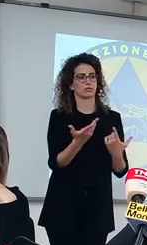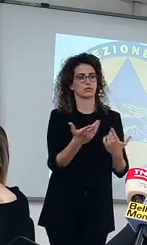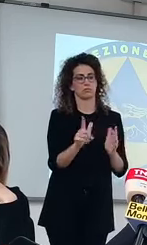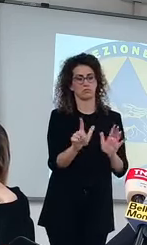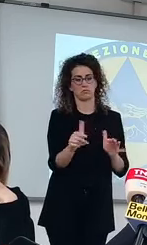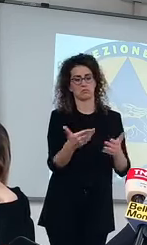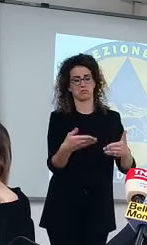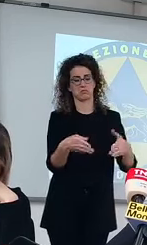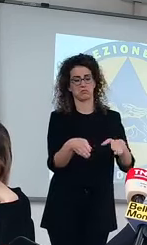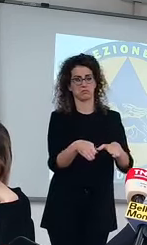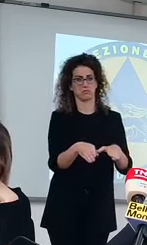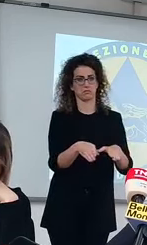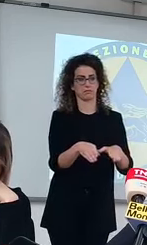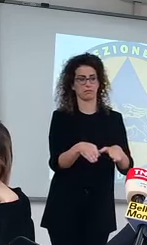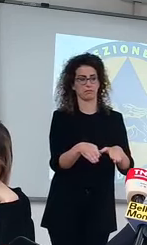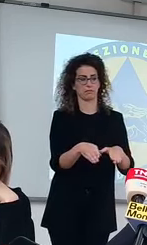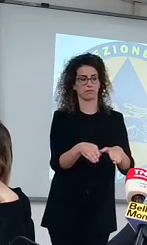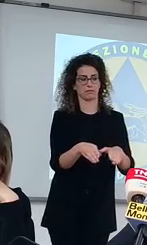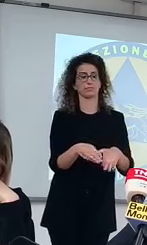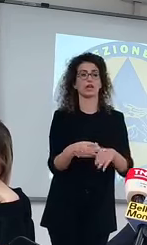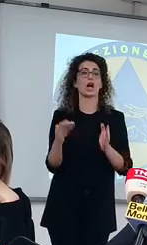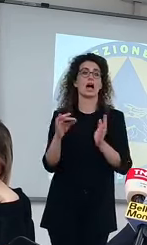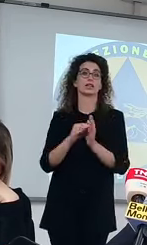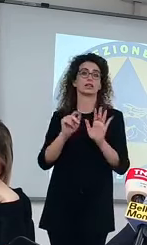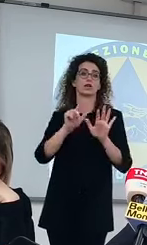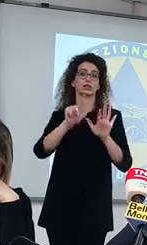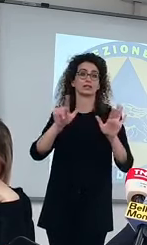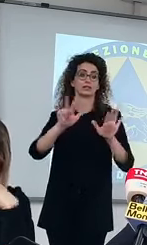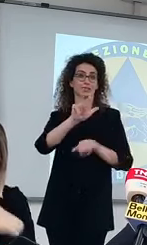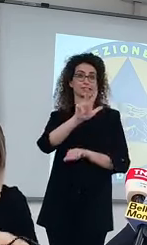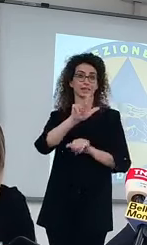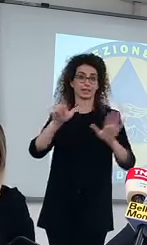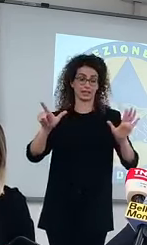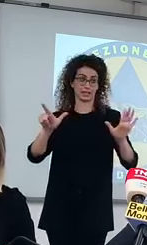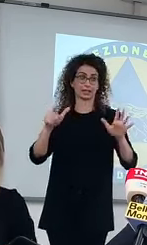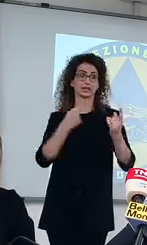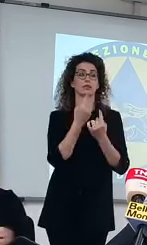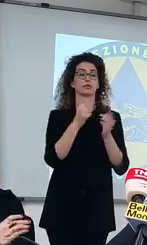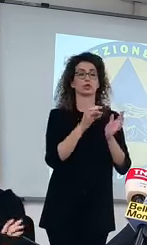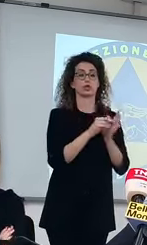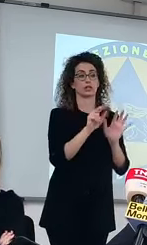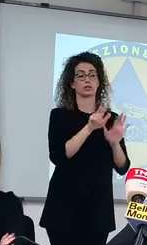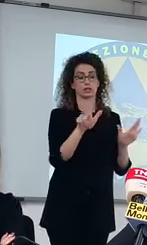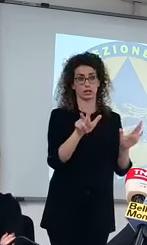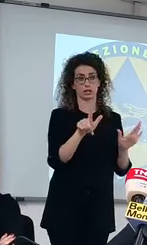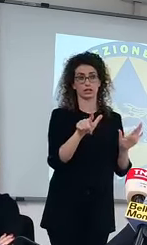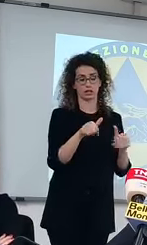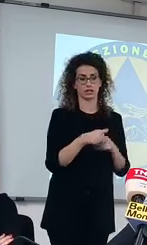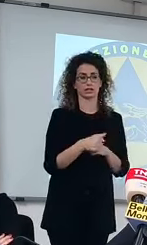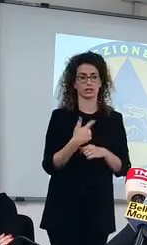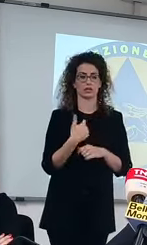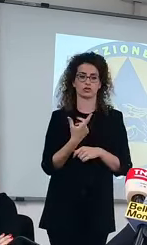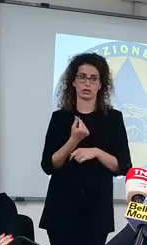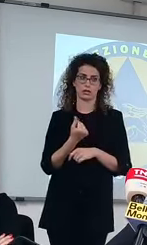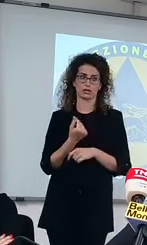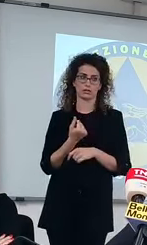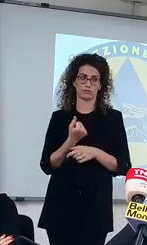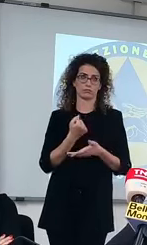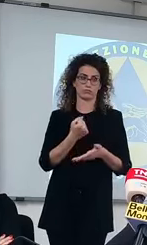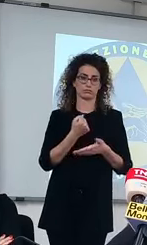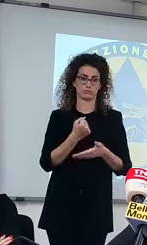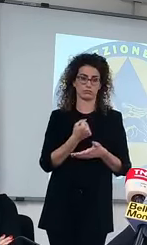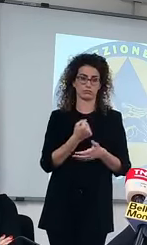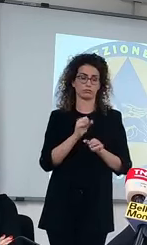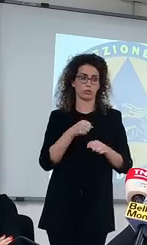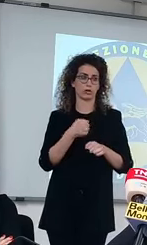giro almeno dell'articolo 37. La partita dell'articolo 37. Sì. Queste sono risorse finanziarie, opportunità per pagare